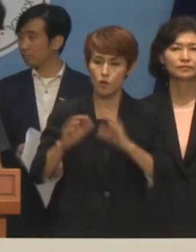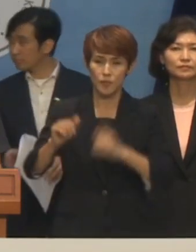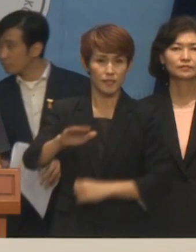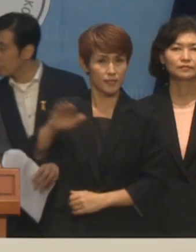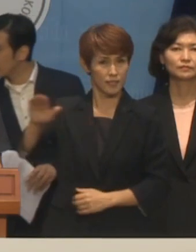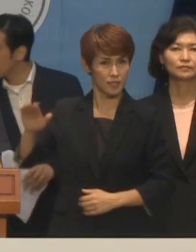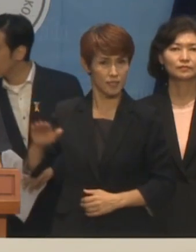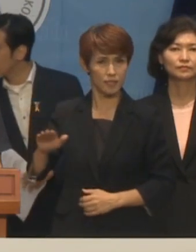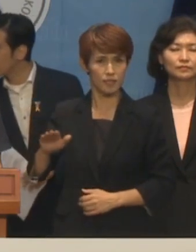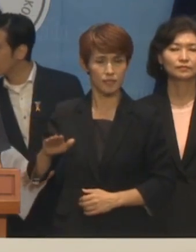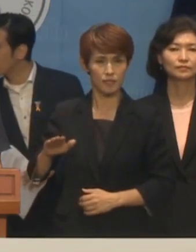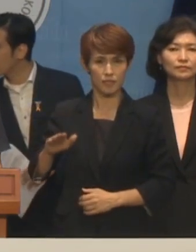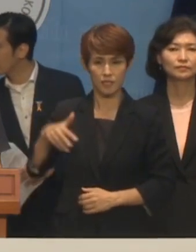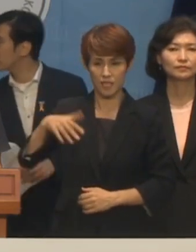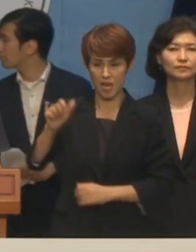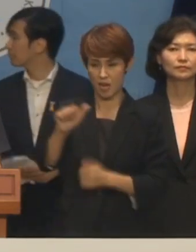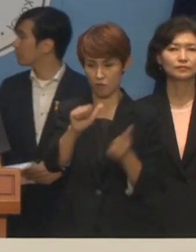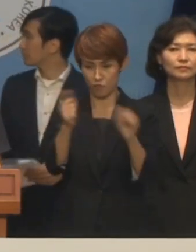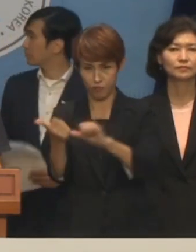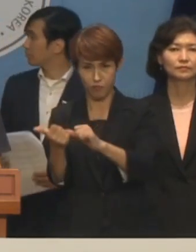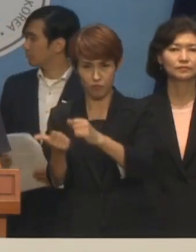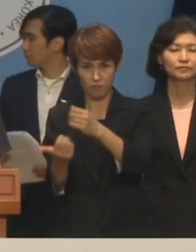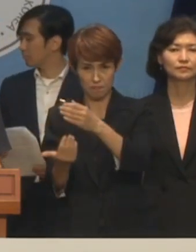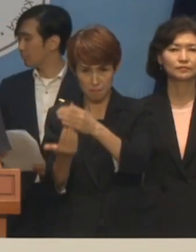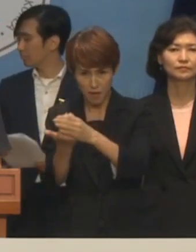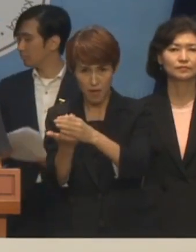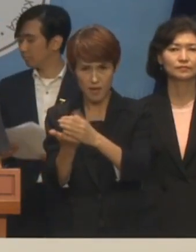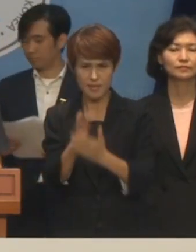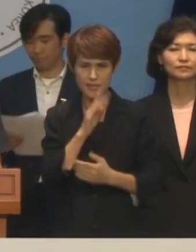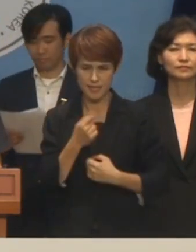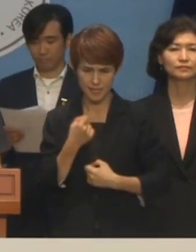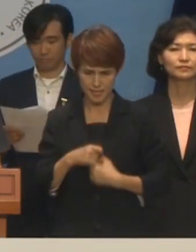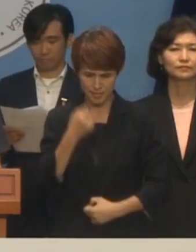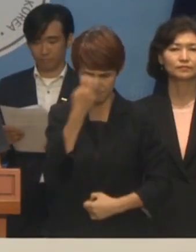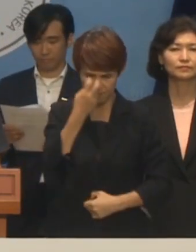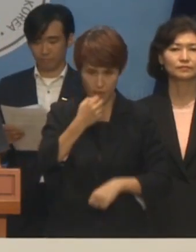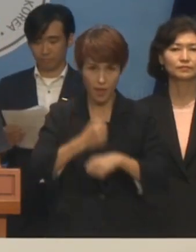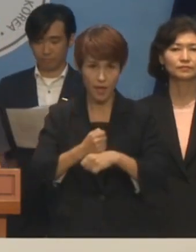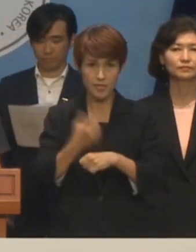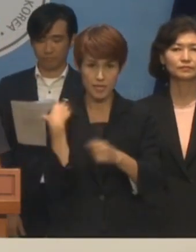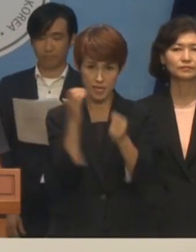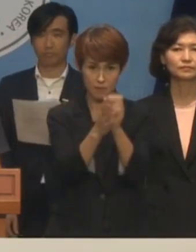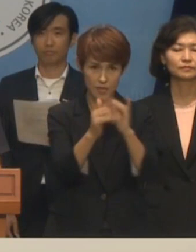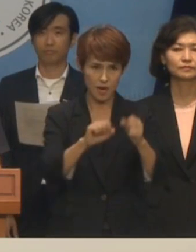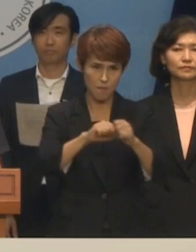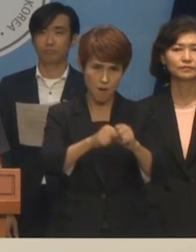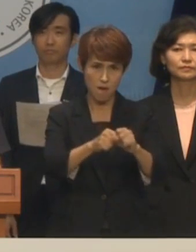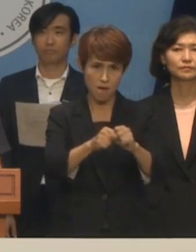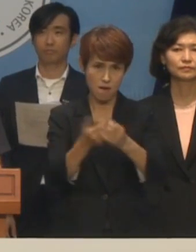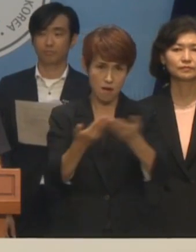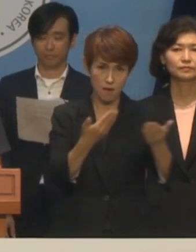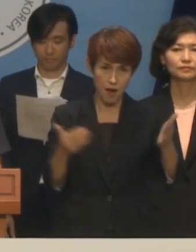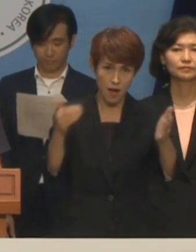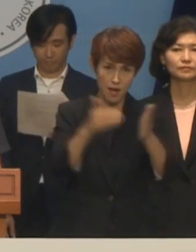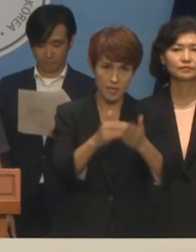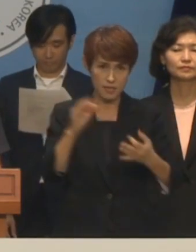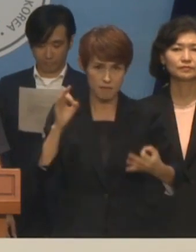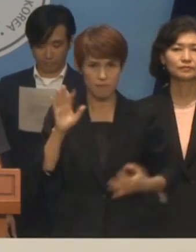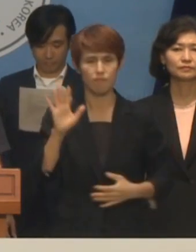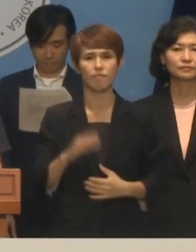국민들은 해병대원의 죽음에 대한 진실이 규명되고 책임자가 처벌받을 때까지 결코 물러서지 않을